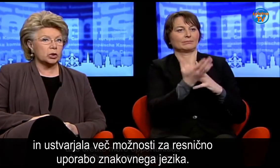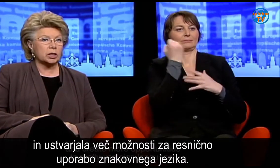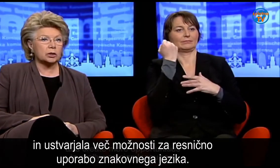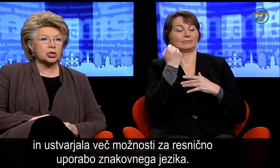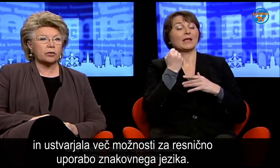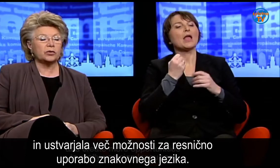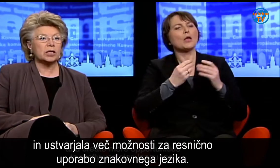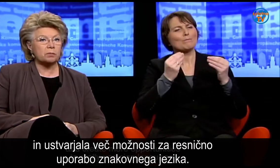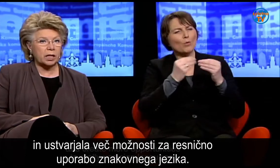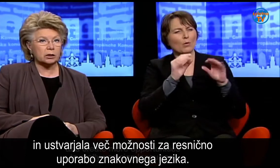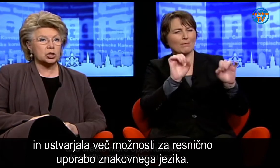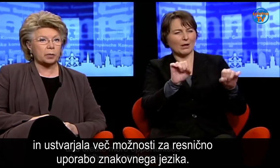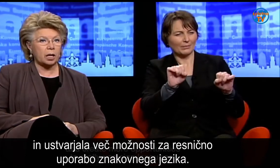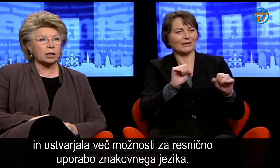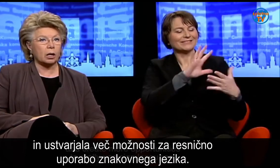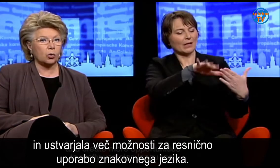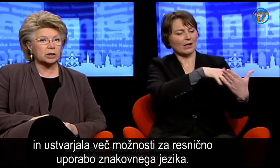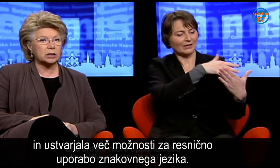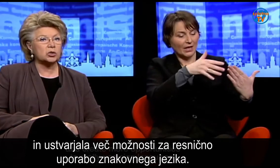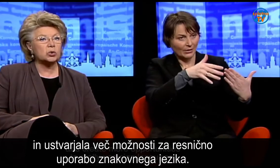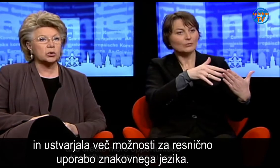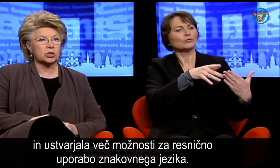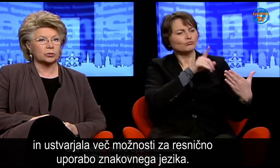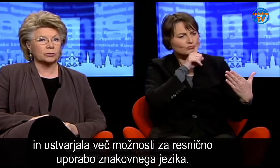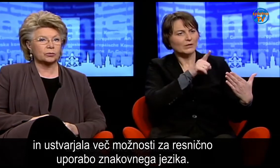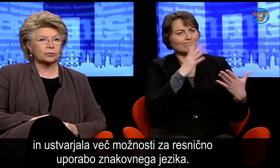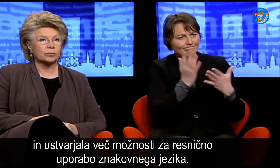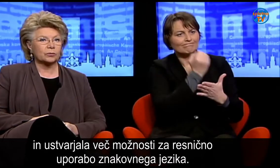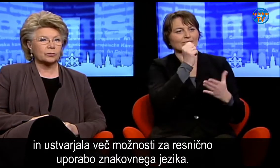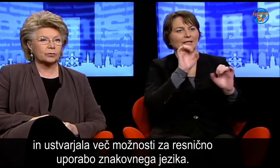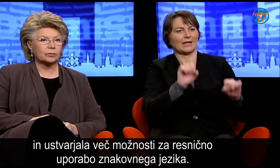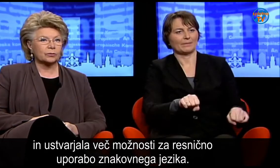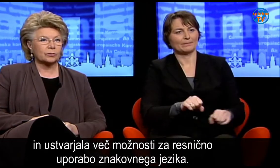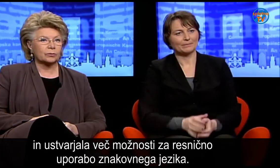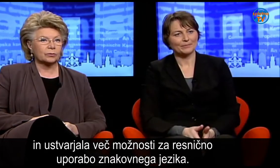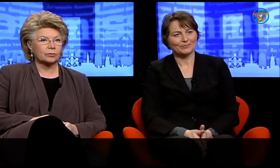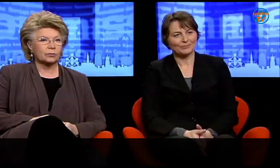mir Möglichkeiten schaffen, die Gebärdensprache auch richtig zu nutzen.